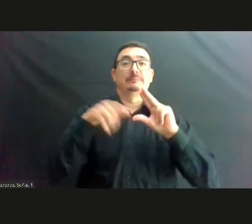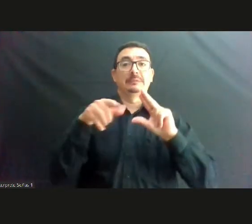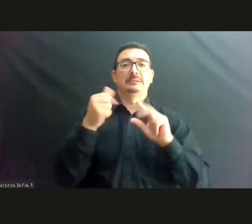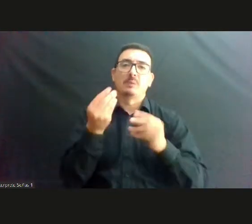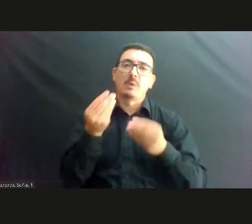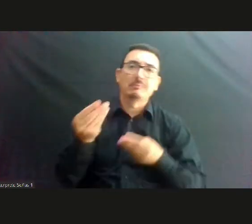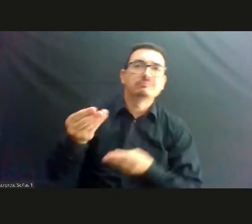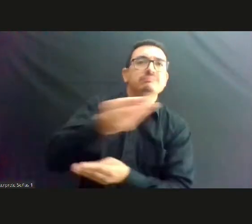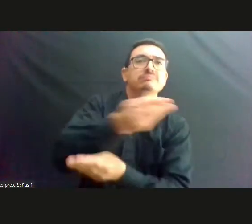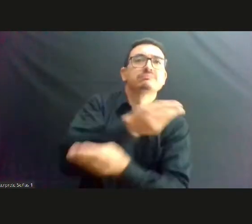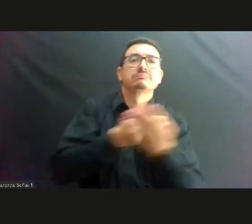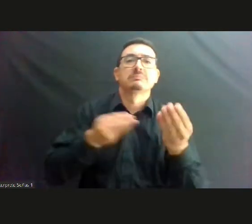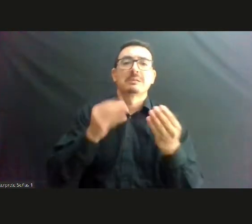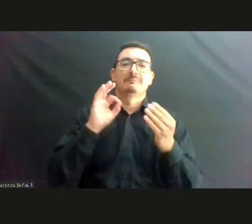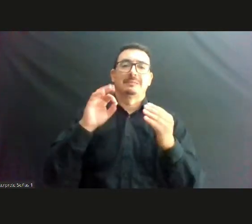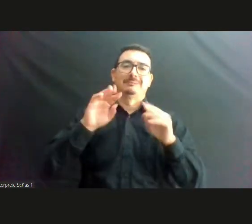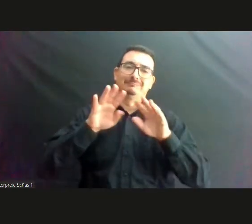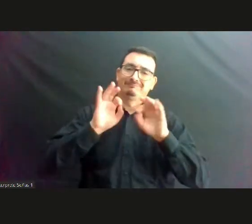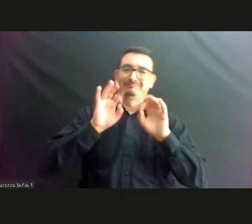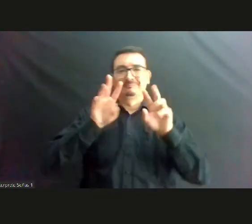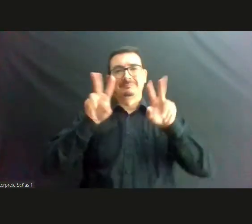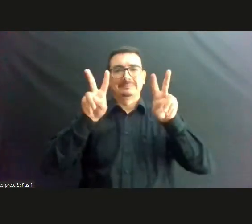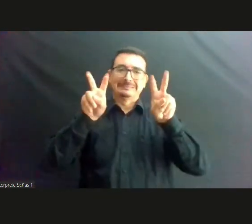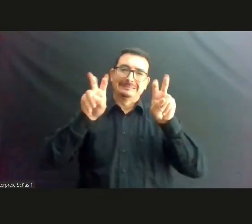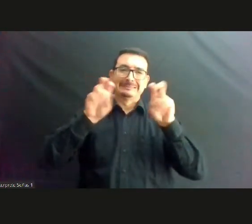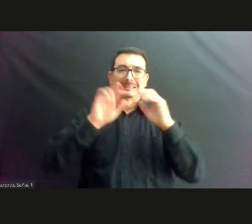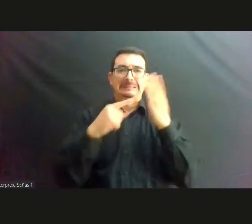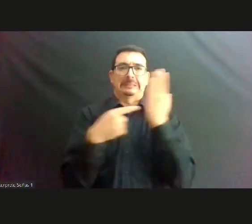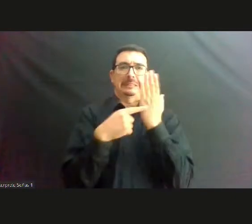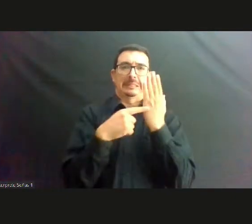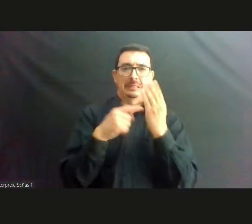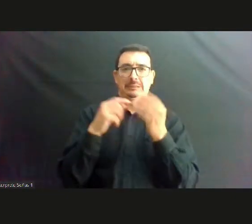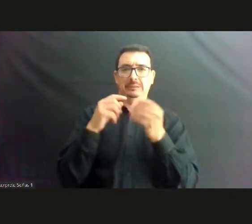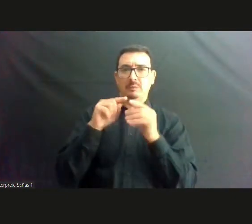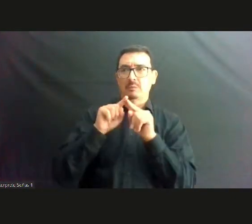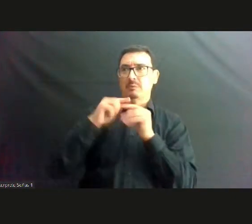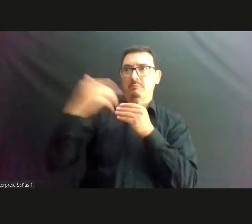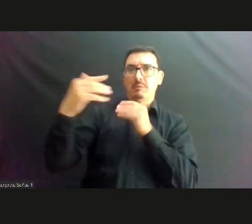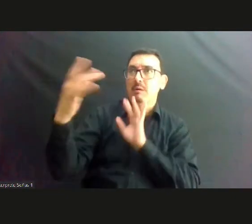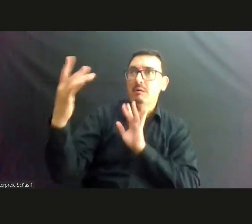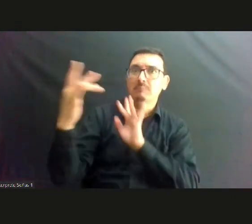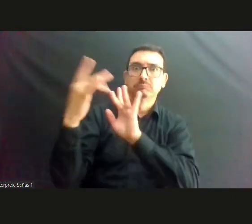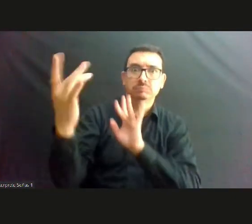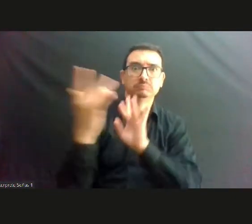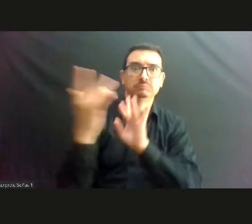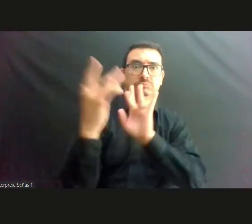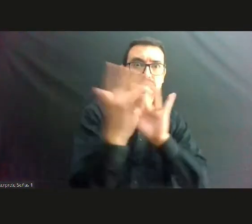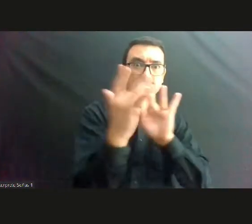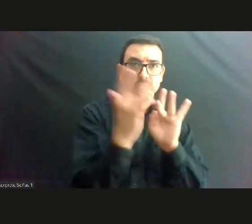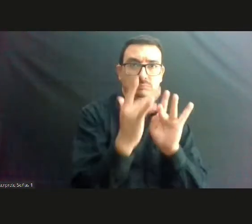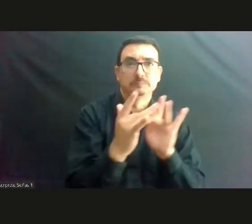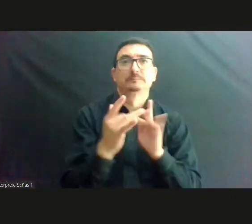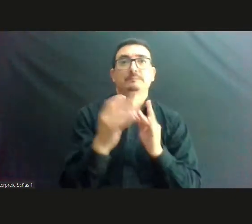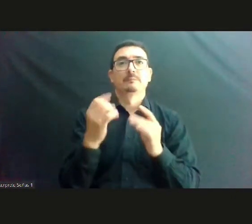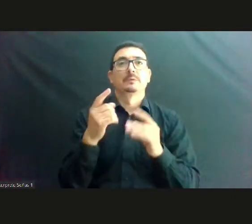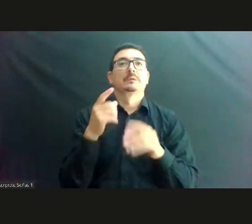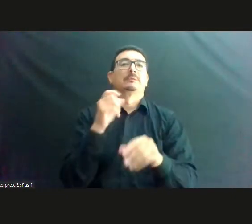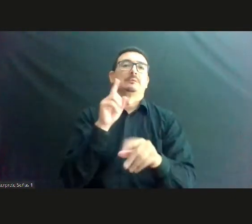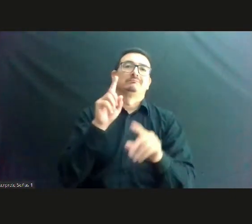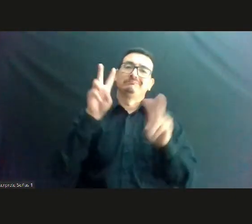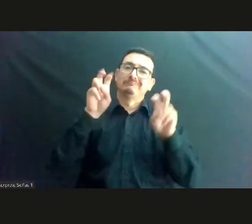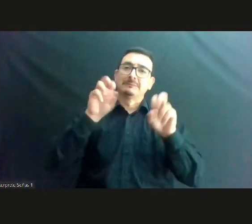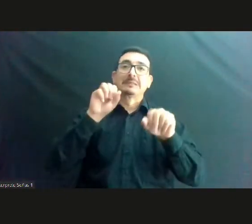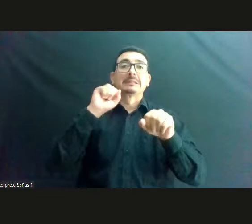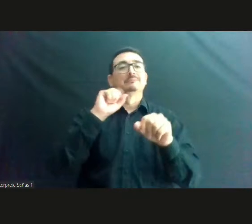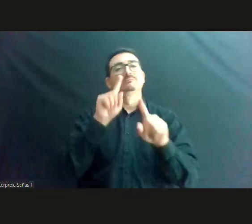digital transfronterizo, las agendas de integración digital para la conectividad,